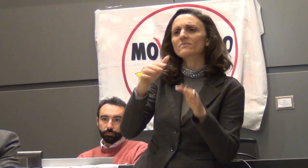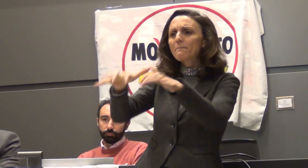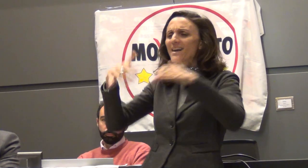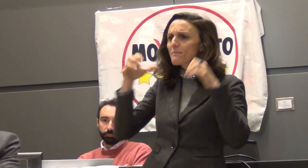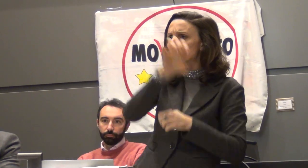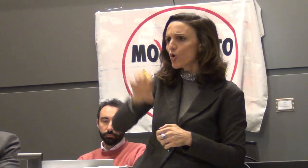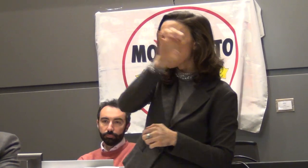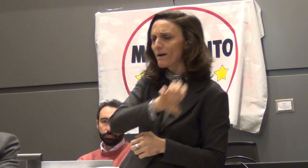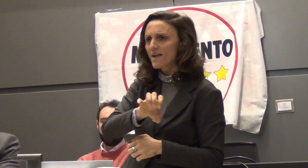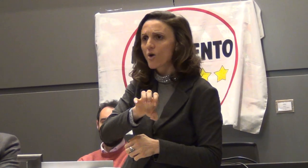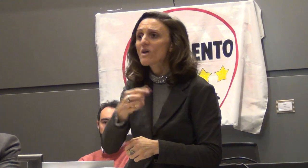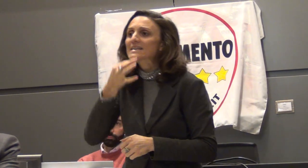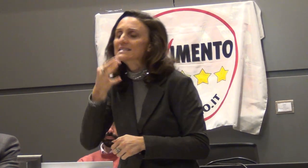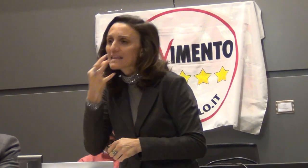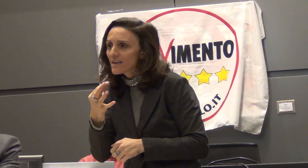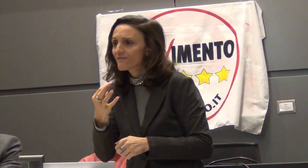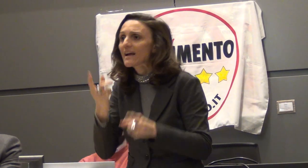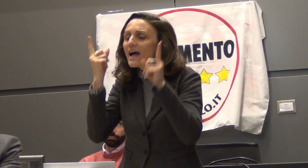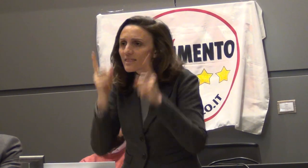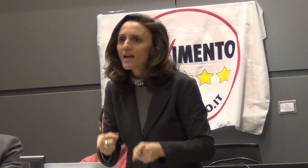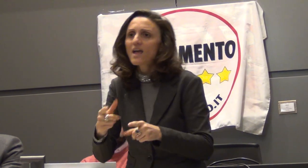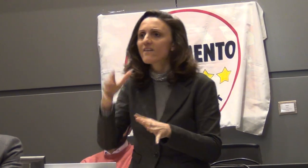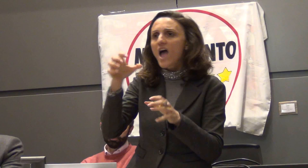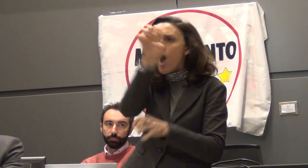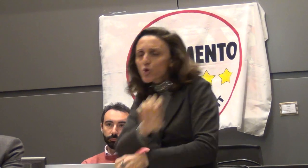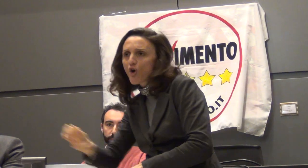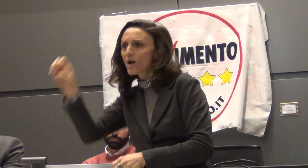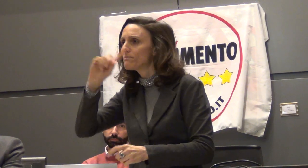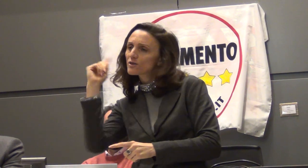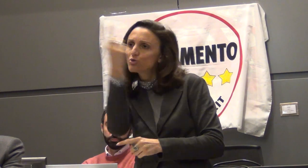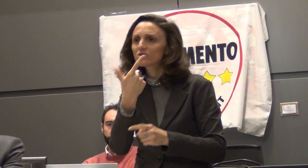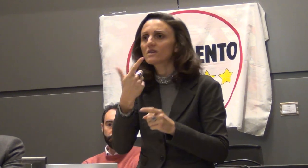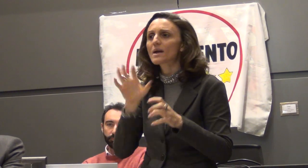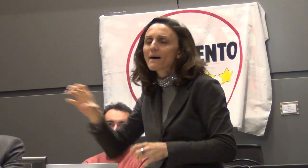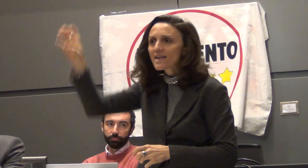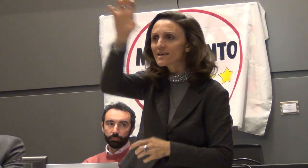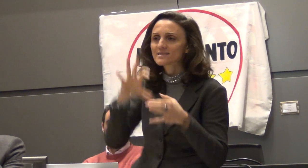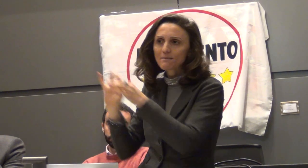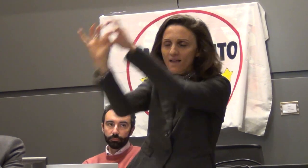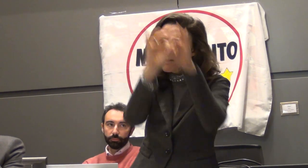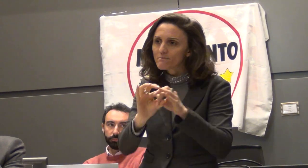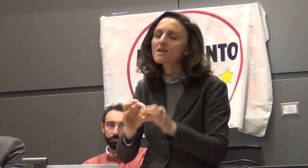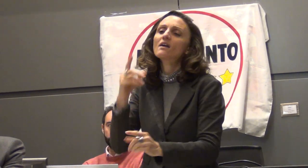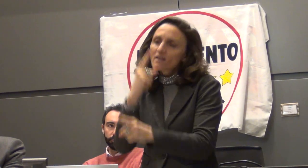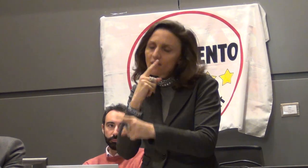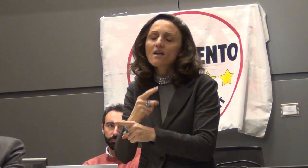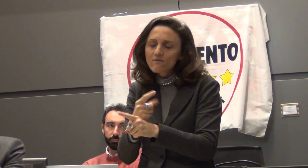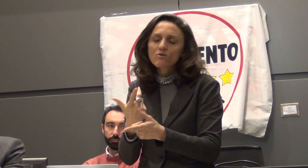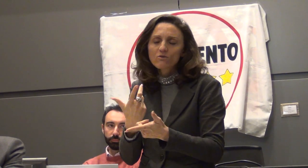italiani è stata riconosciuta nel Parlamento Europeo, quindi tutta l'Europa, tutti i paesi membri dell